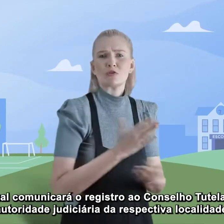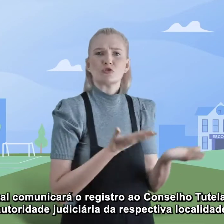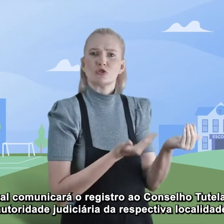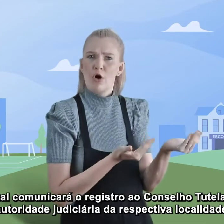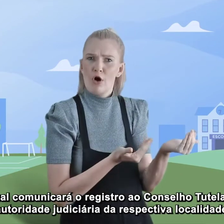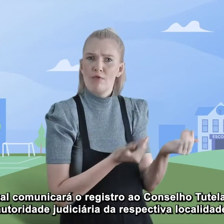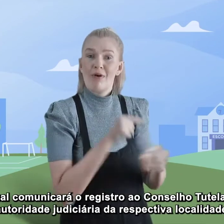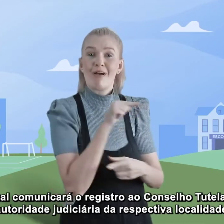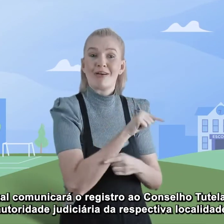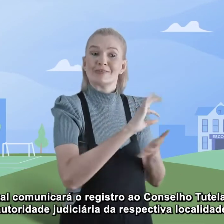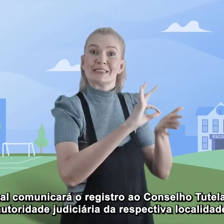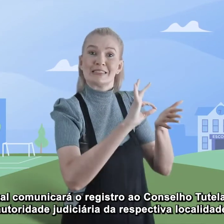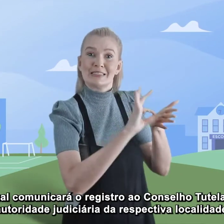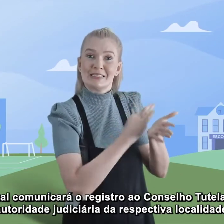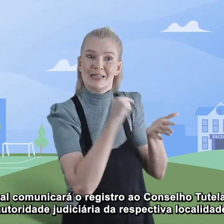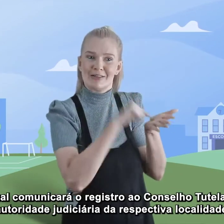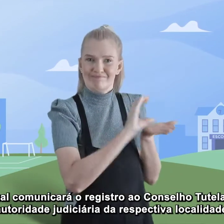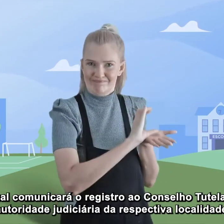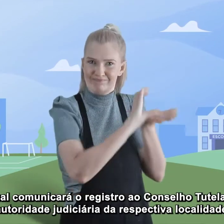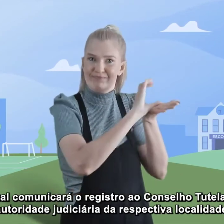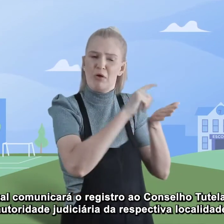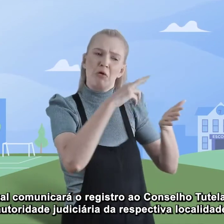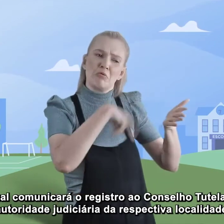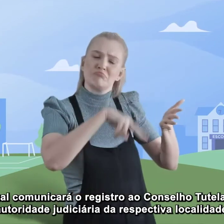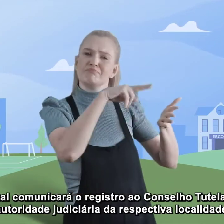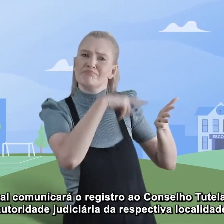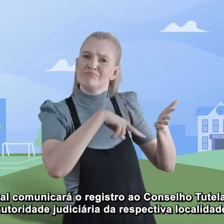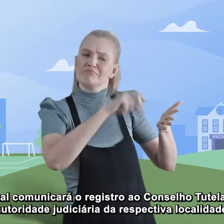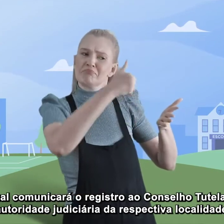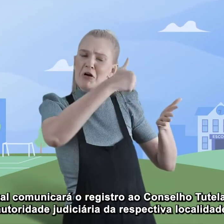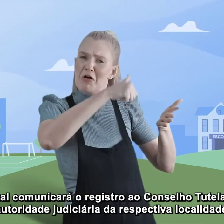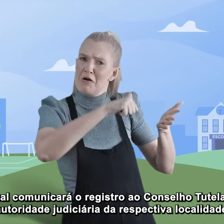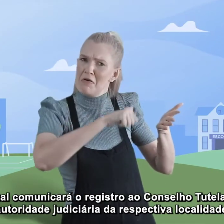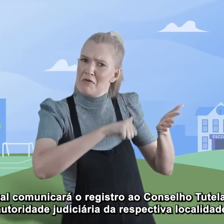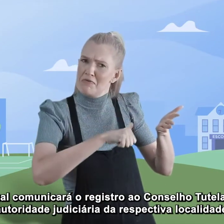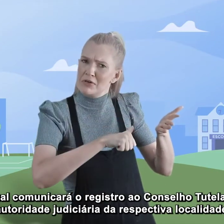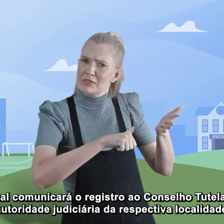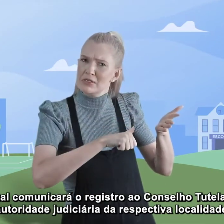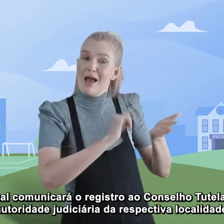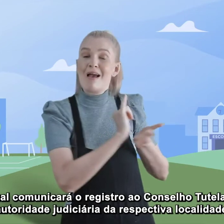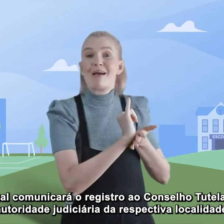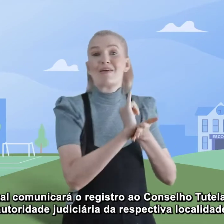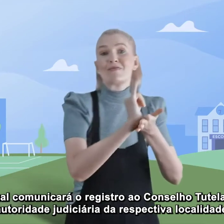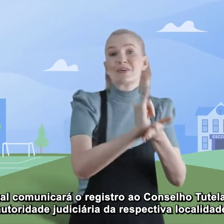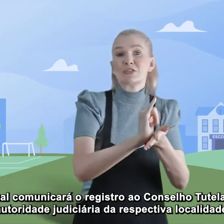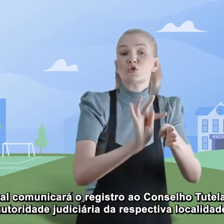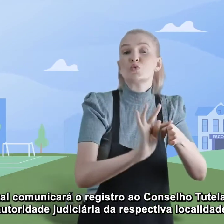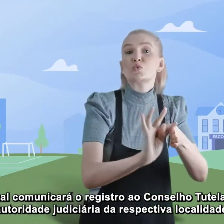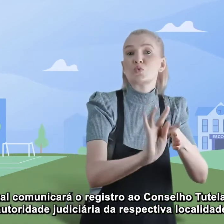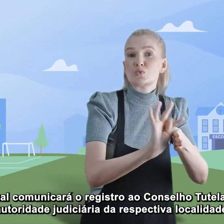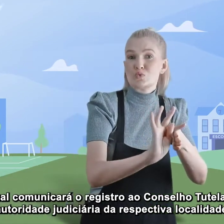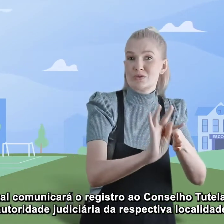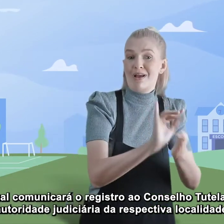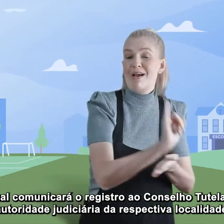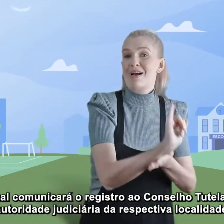qual comunicará o registro ao Conselho Tutelar e à autoridade judiciária da respectiva